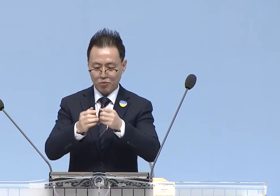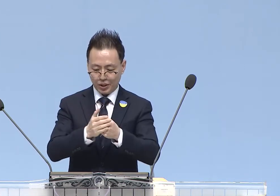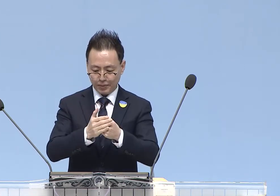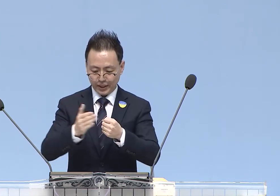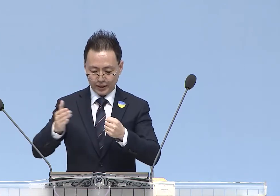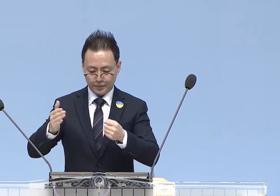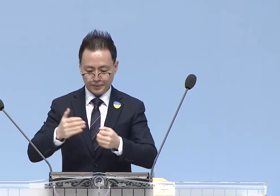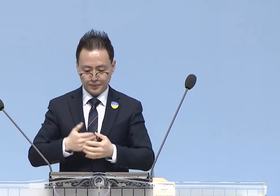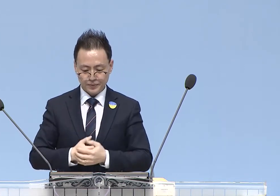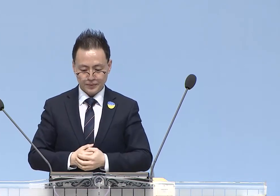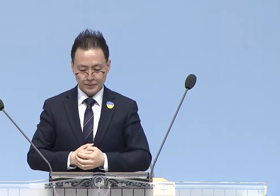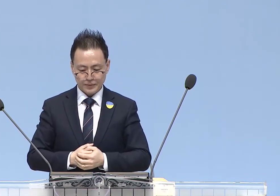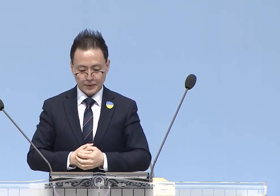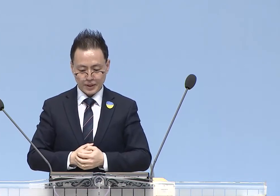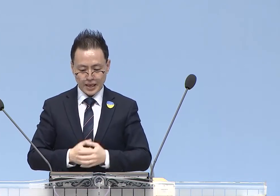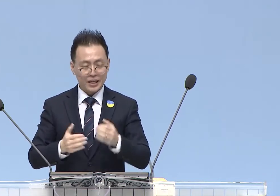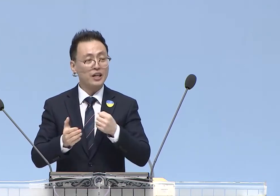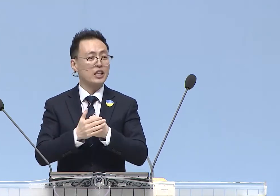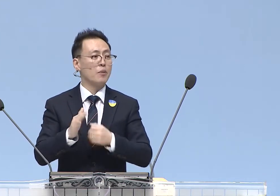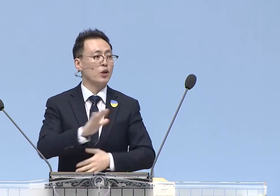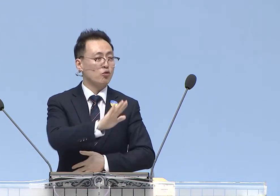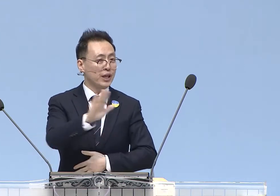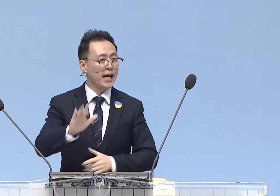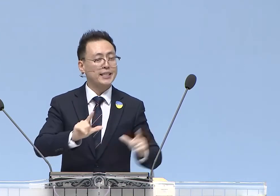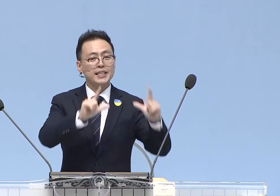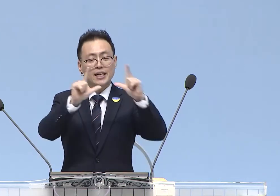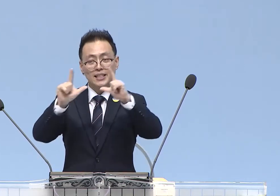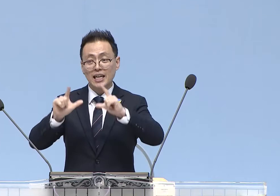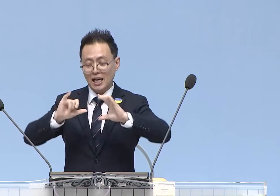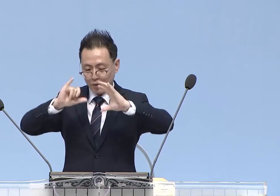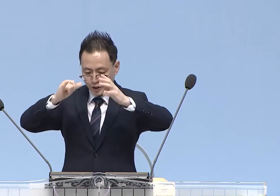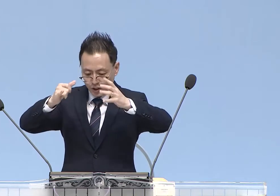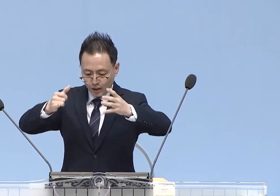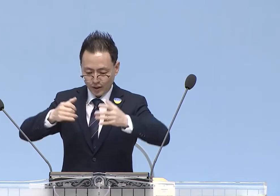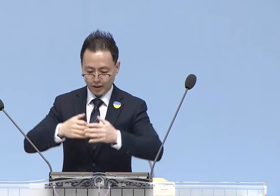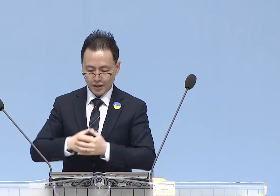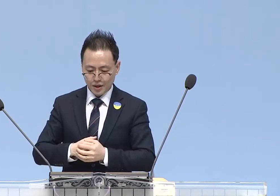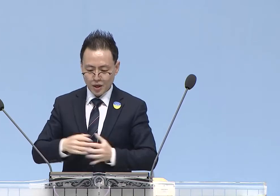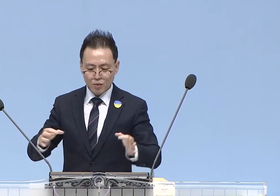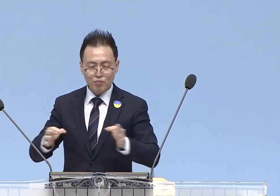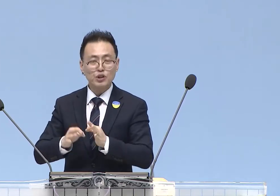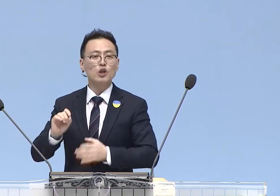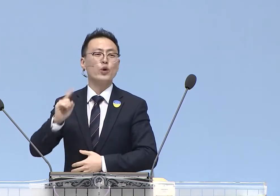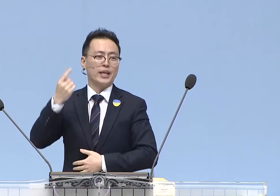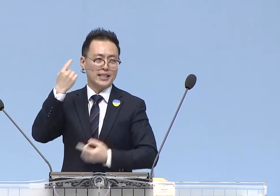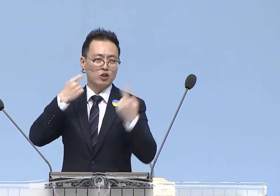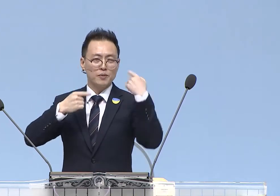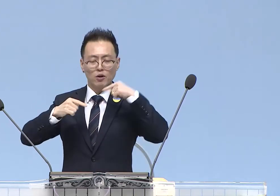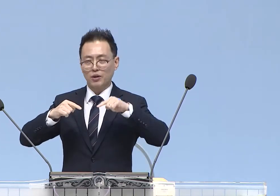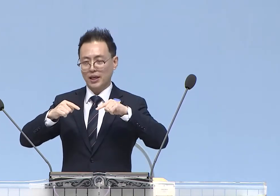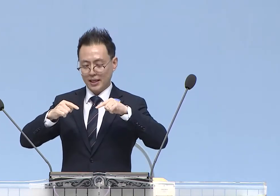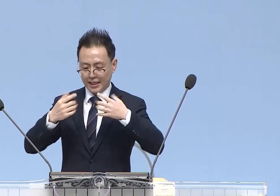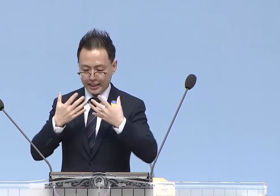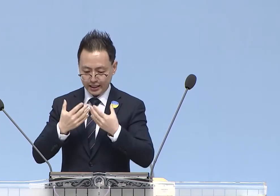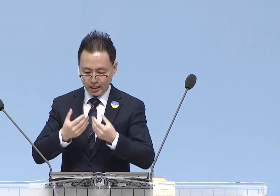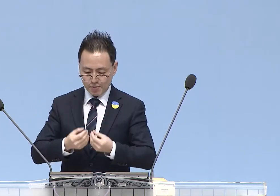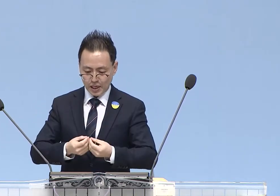때문입니다. 그렇기 때문에 우리가 이 세상을 살아가면서 불의로 인해 상처받거나 실망할